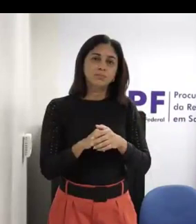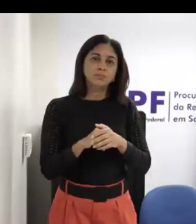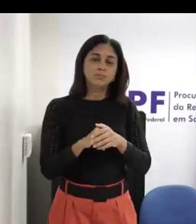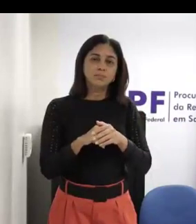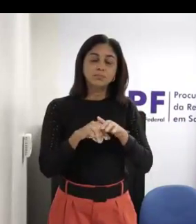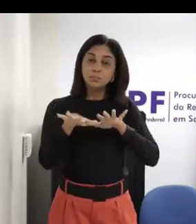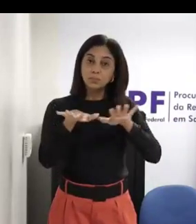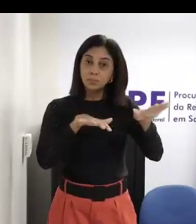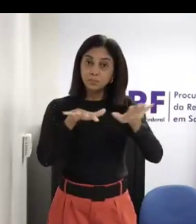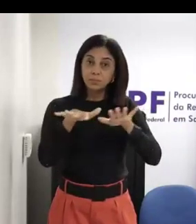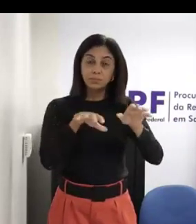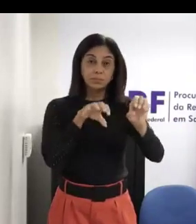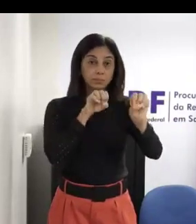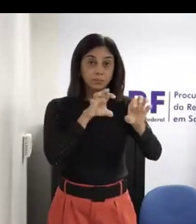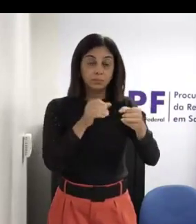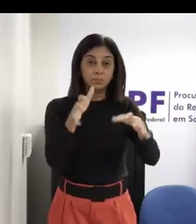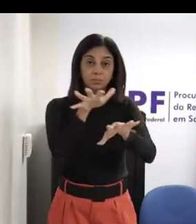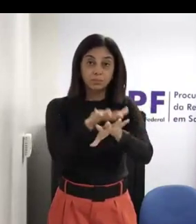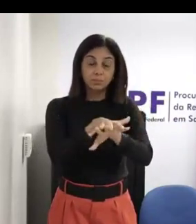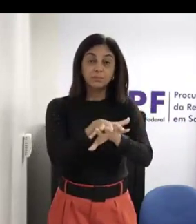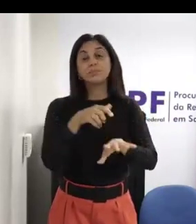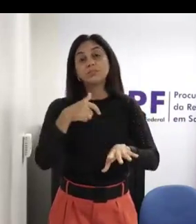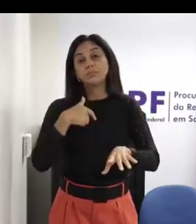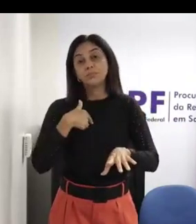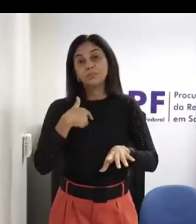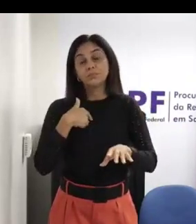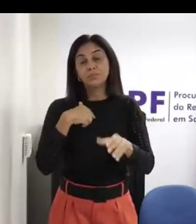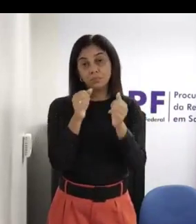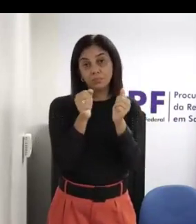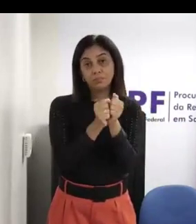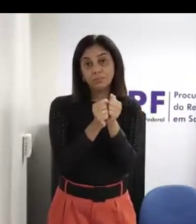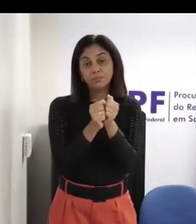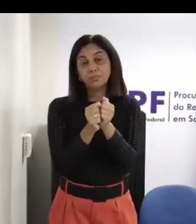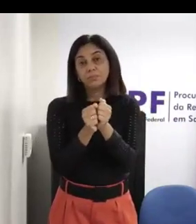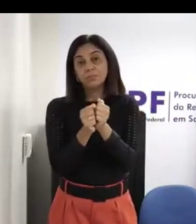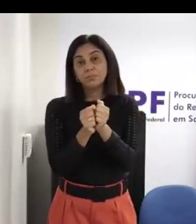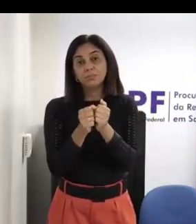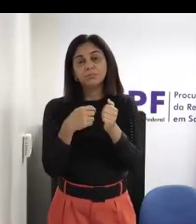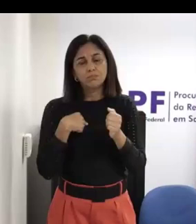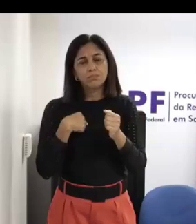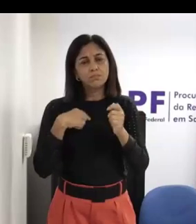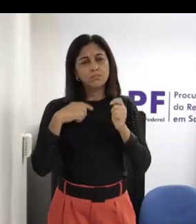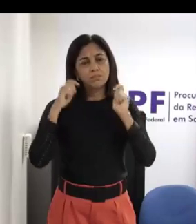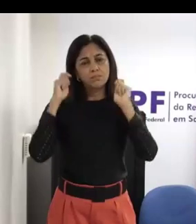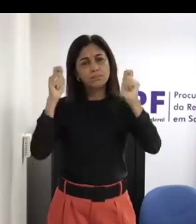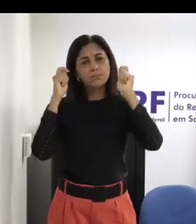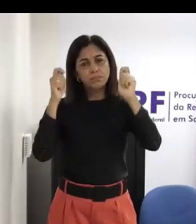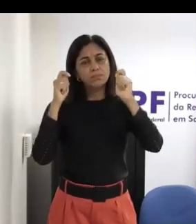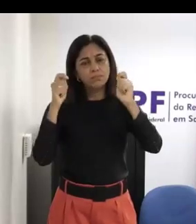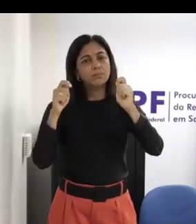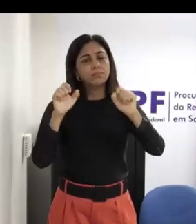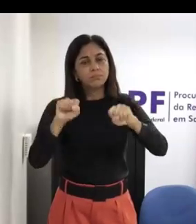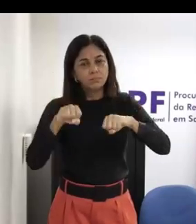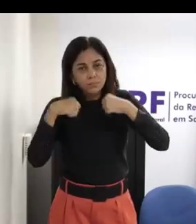movimento pela educação inclusiva do qual eu integro e tenho muito orgulho pelas lutas que nós travamos todos os